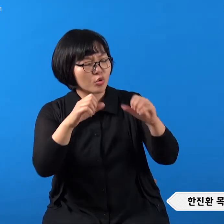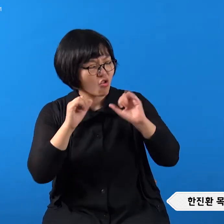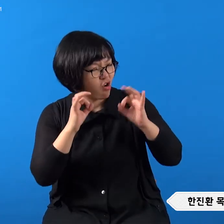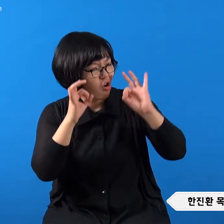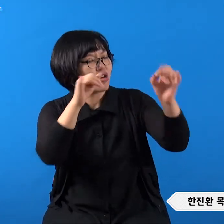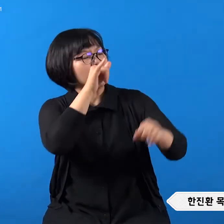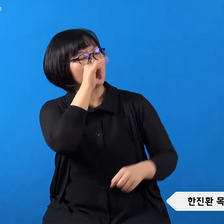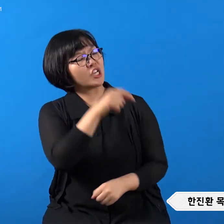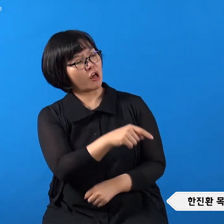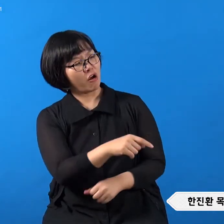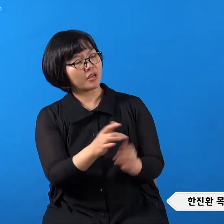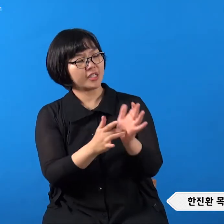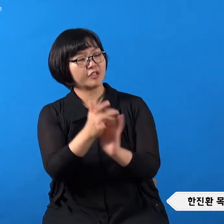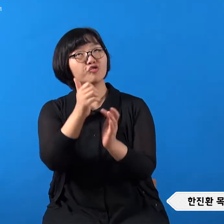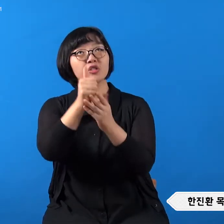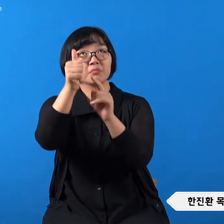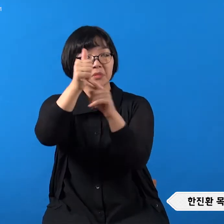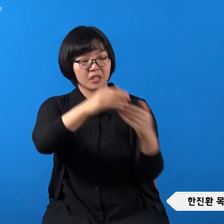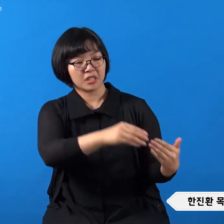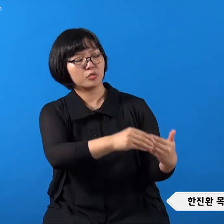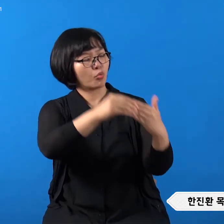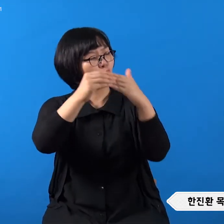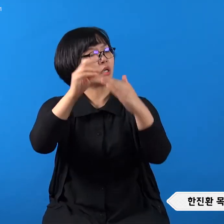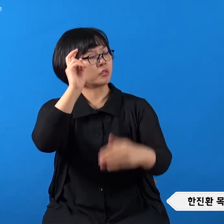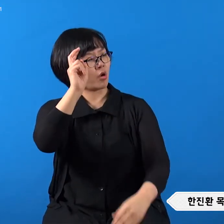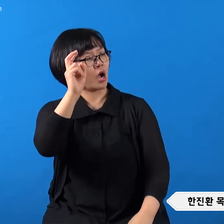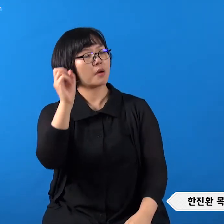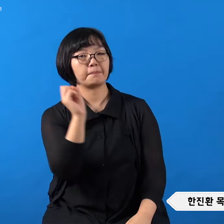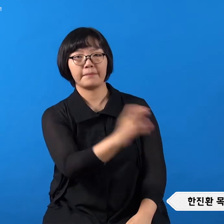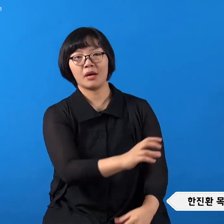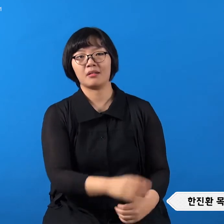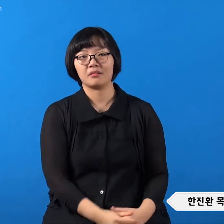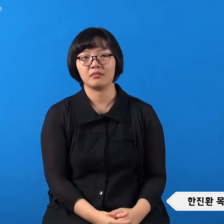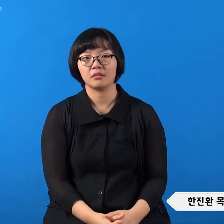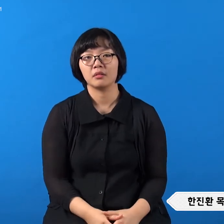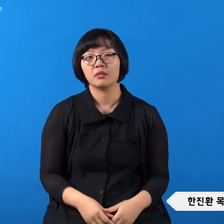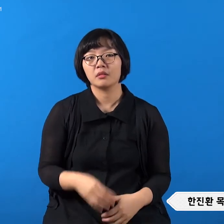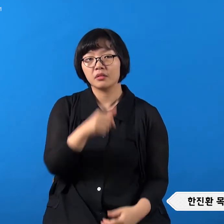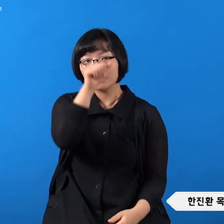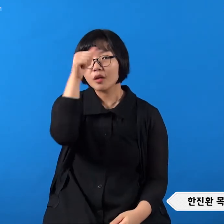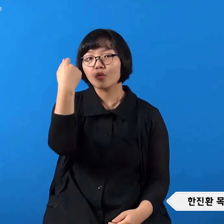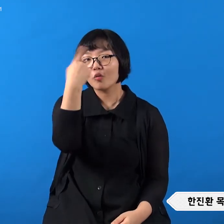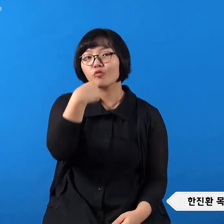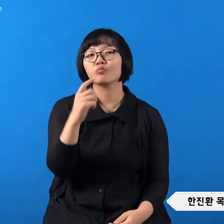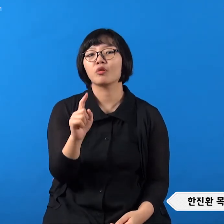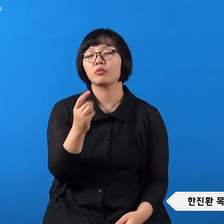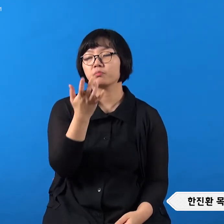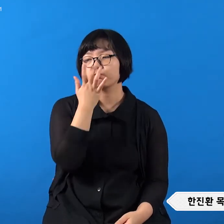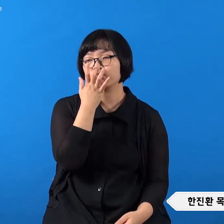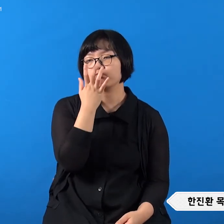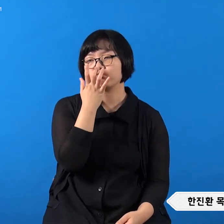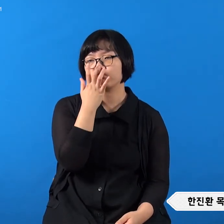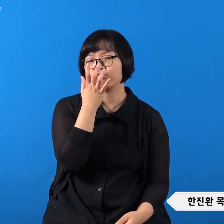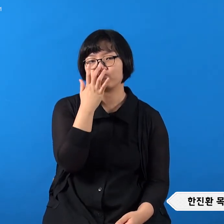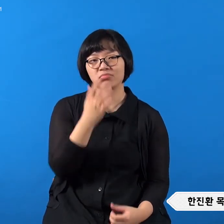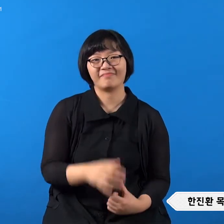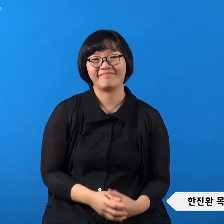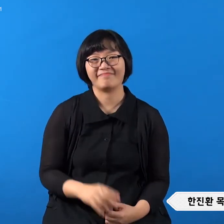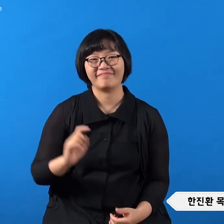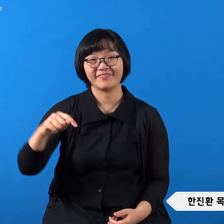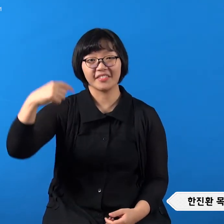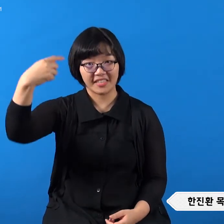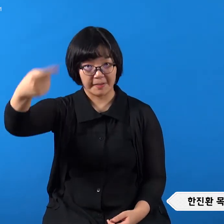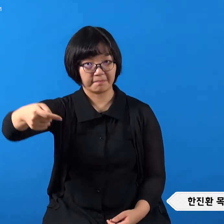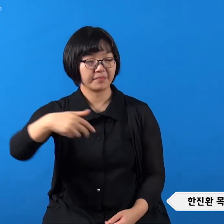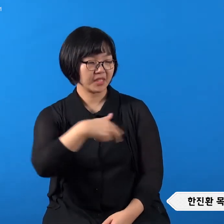않습니까? 주님께서 장로님을 천국으로 인도해 주실 겁니다. 역시 덤덤하게 계십니다. 다른 집사님